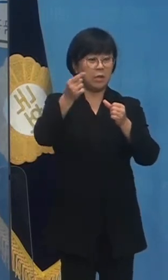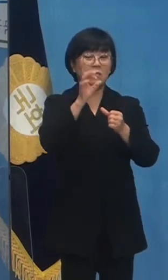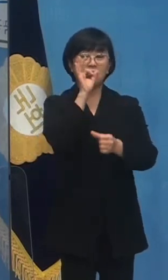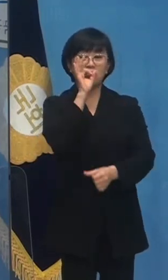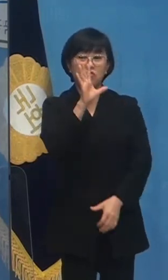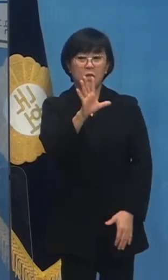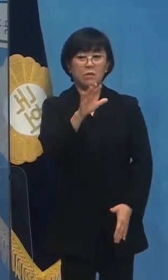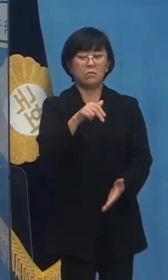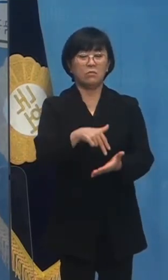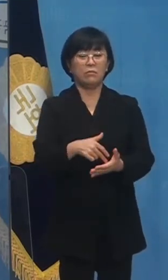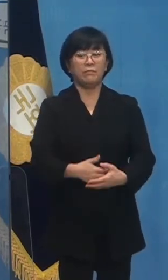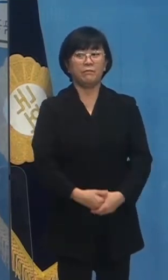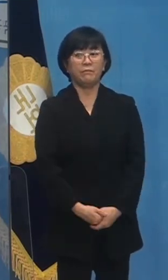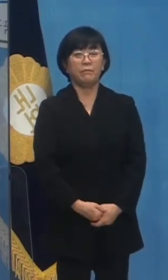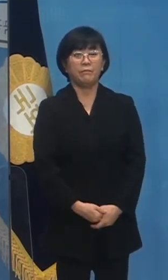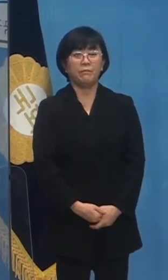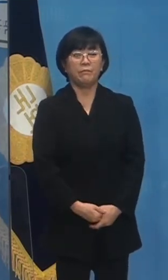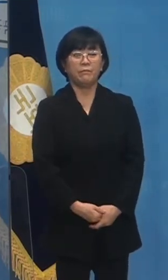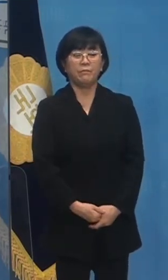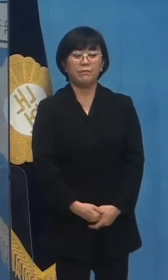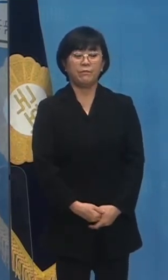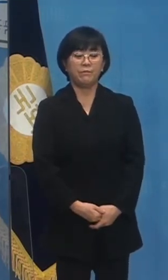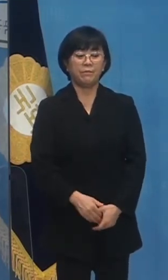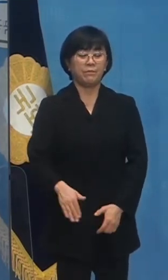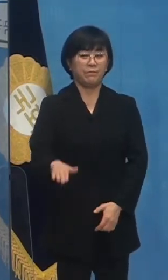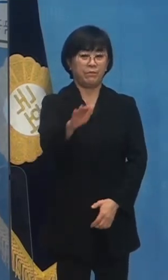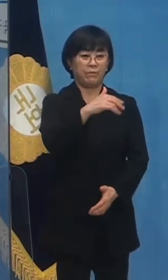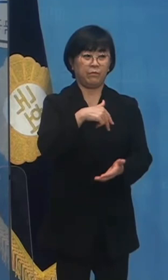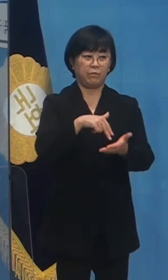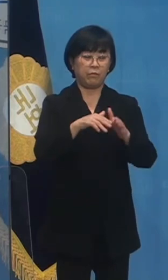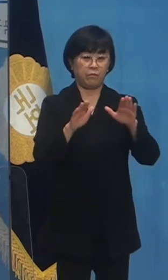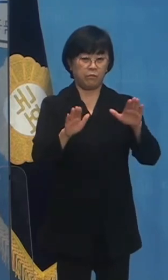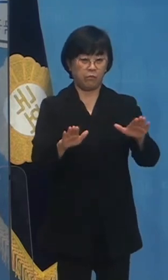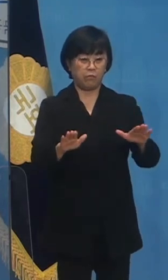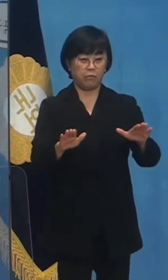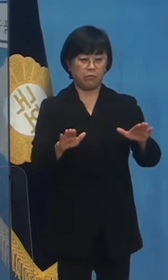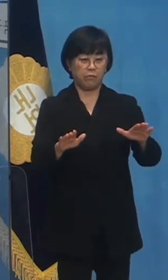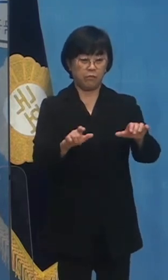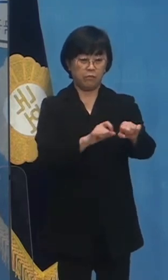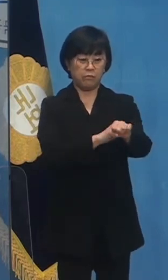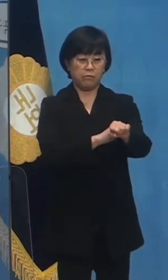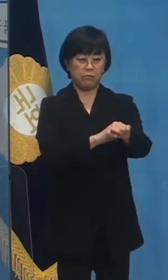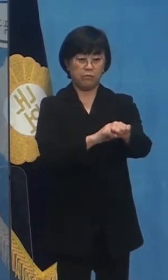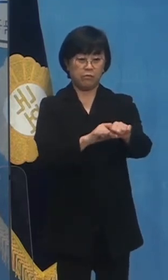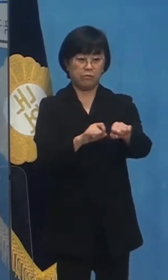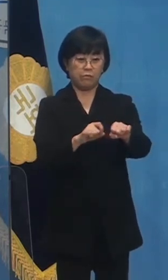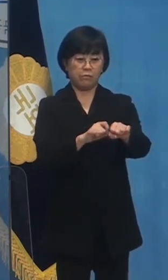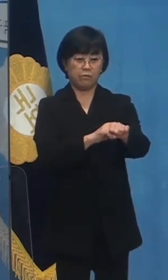불가능하다고 생각합니다. 저희들은 오늘 특별히